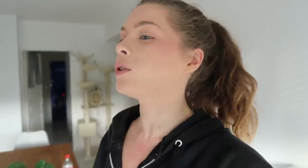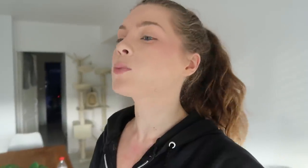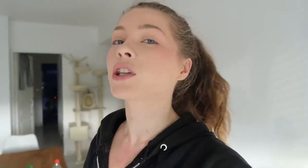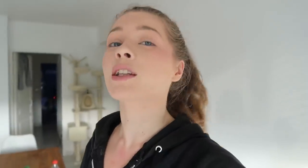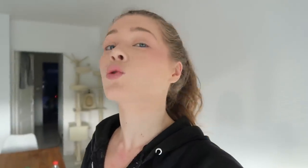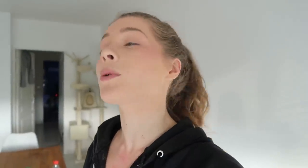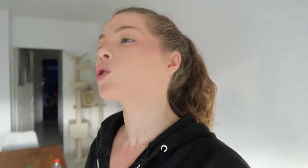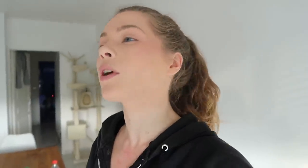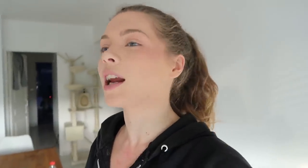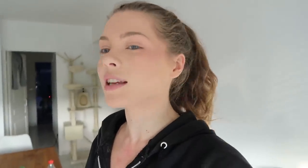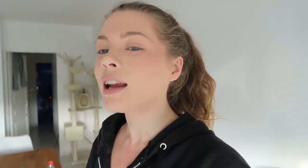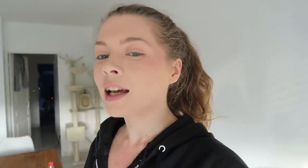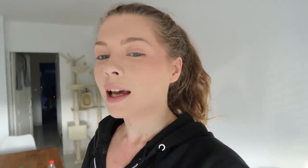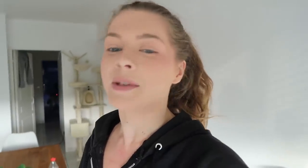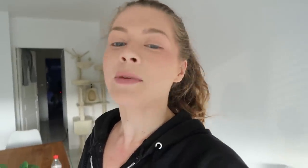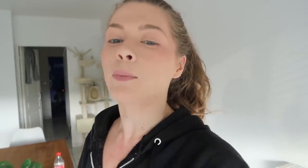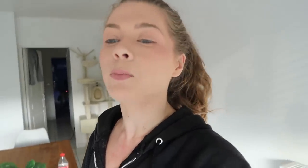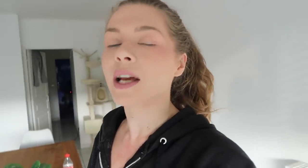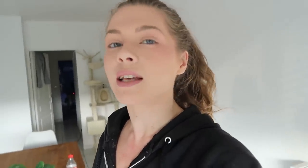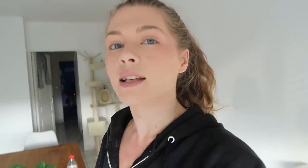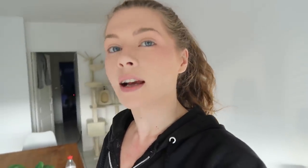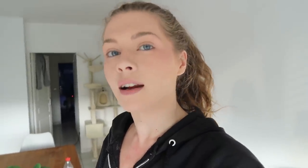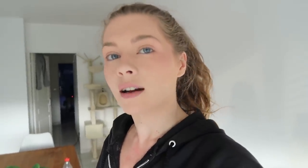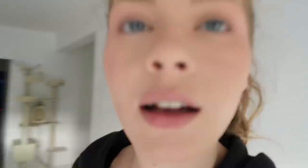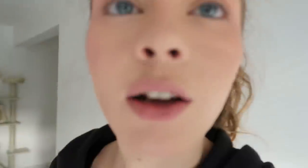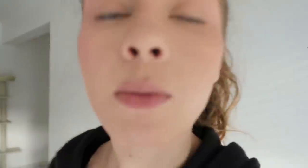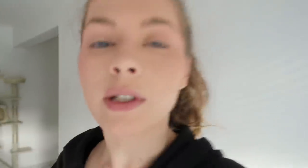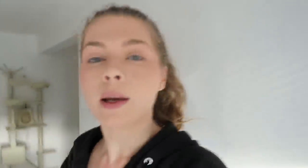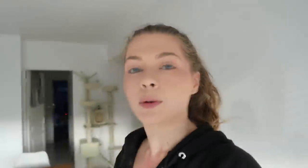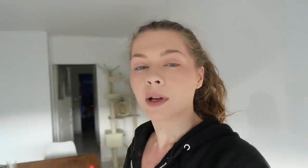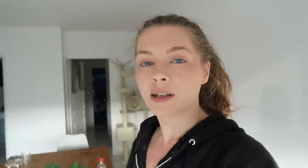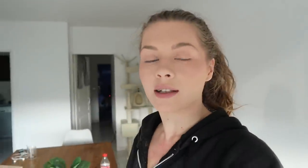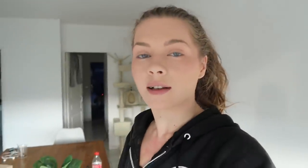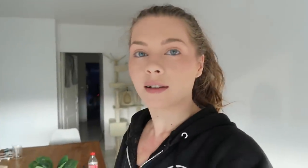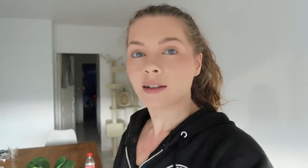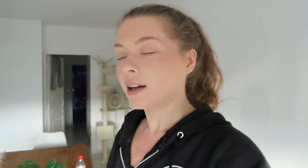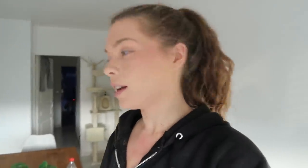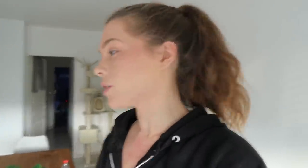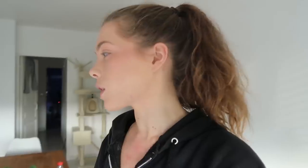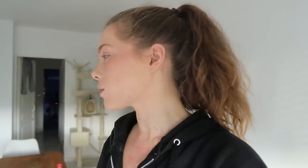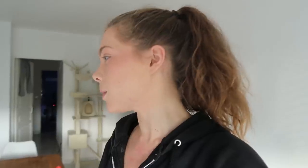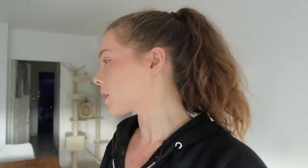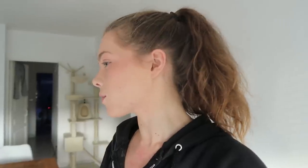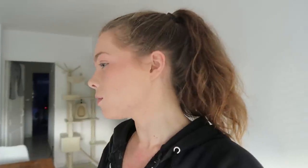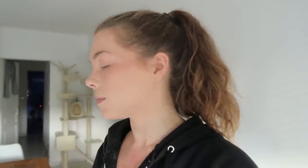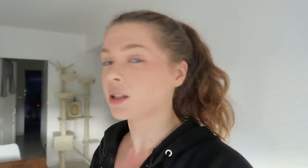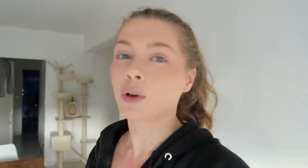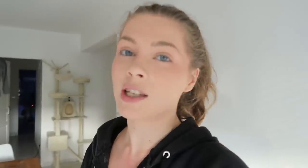Héloïse pour dire t'es toujours pas chaud pour aller à la salle. Elle me dit mais y a plus de place à la salle. Comment ça, il n'y a plus de place à la salle? Et là, je regarde sur l'application, s'il faut réserver